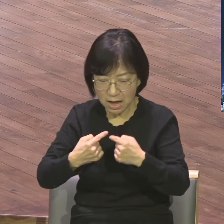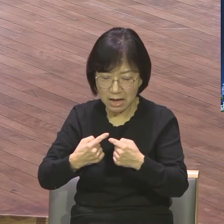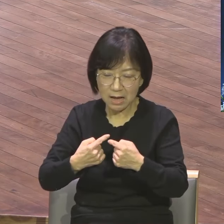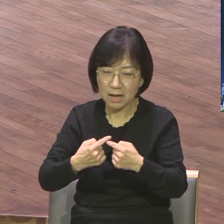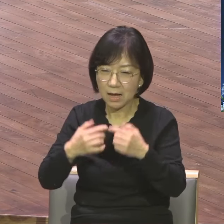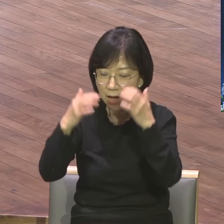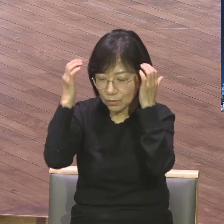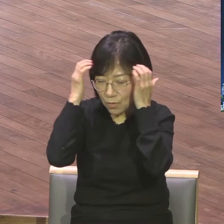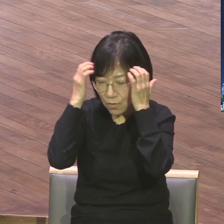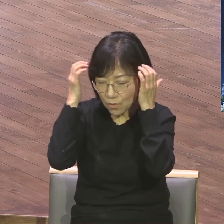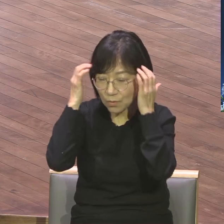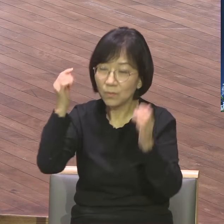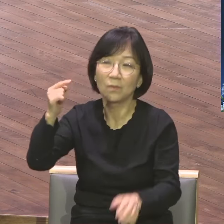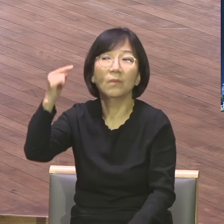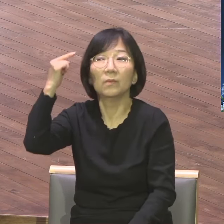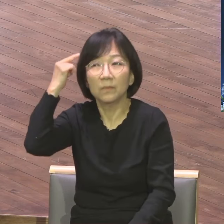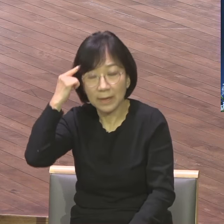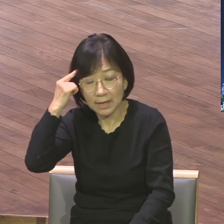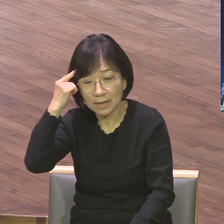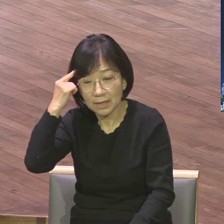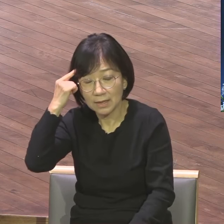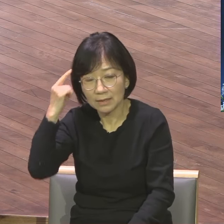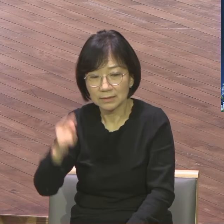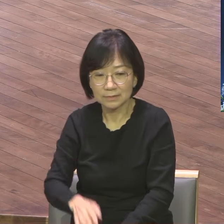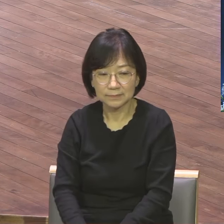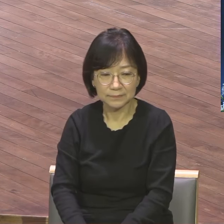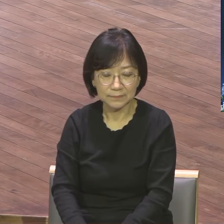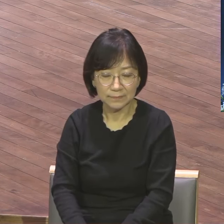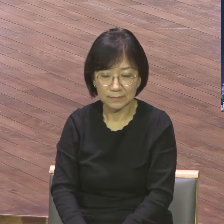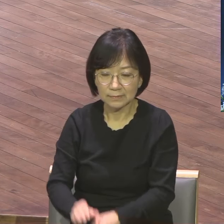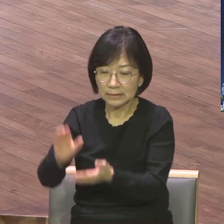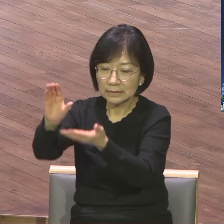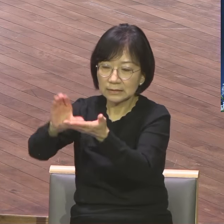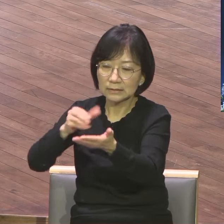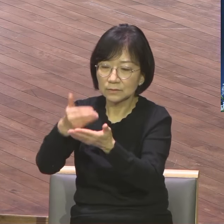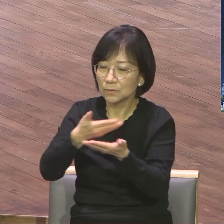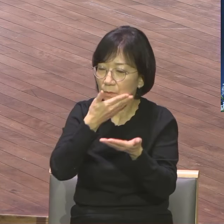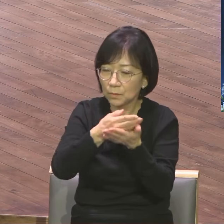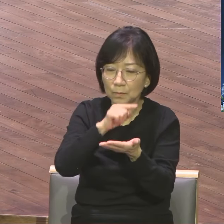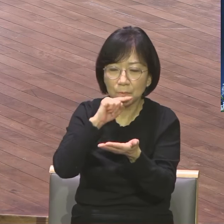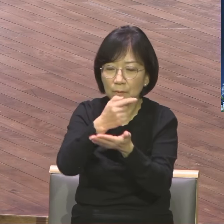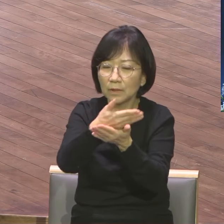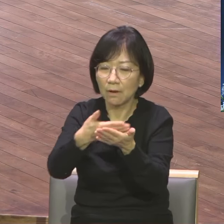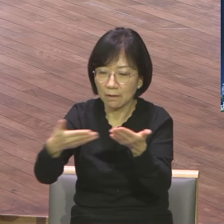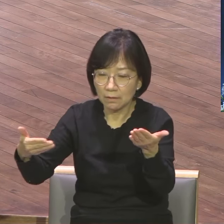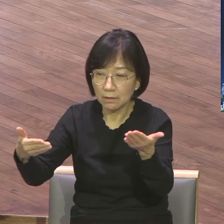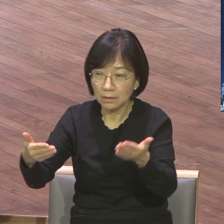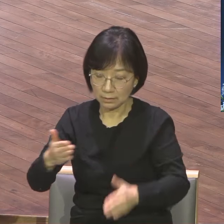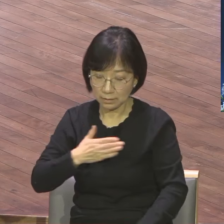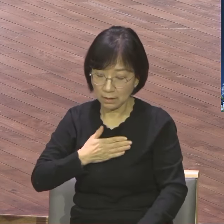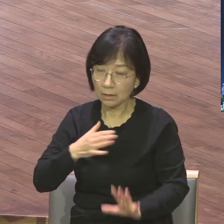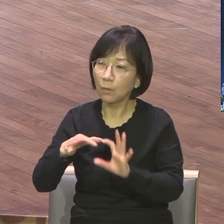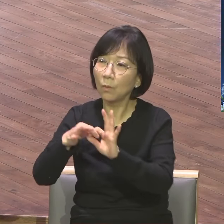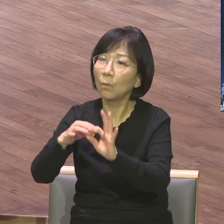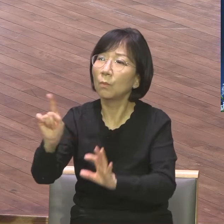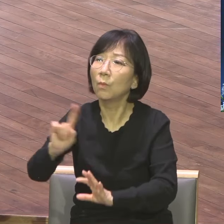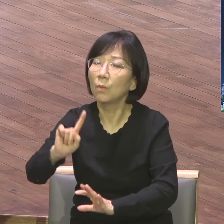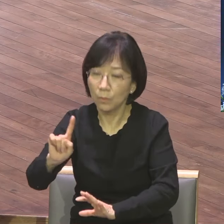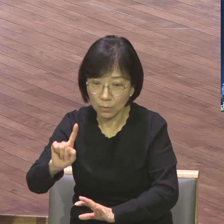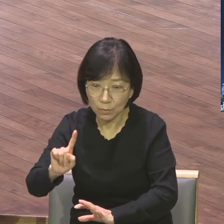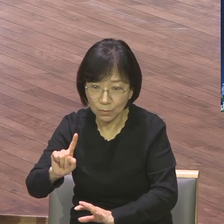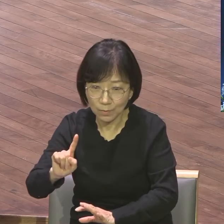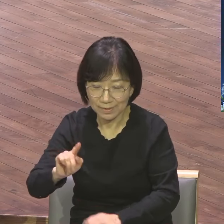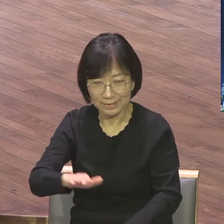죽으셨을까? 그렇다면 이 그리스도의 보혈의 피는 나에게 어떤 의미인가? 오늘 말씀을 통해 모든